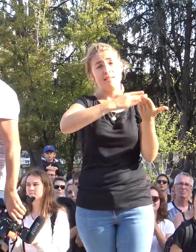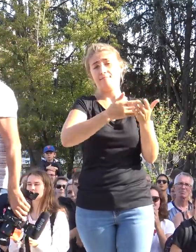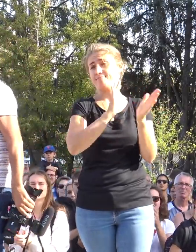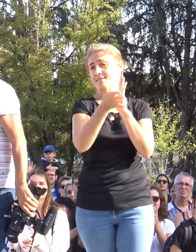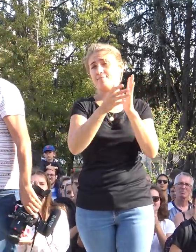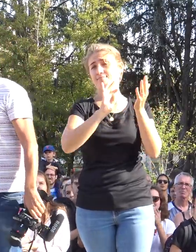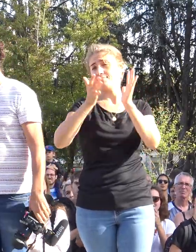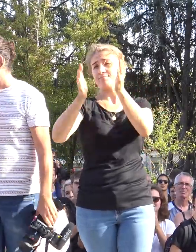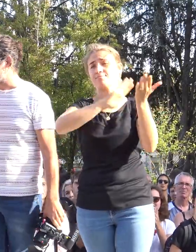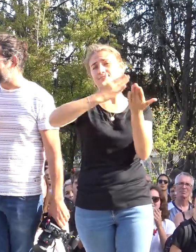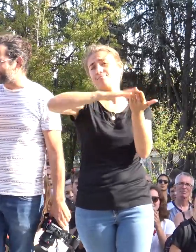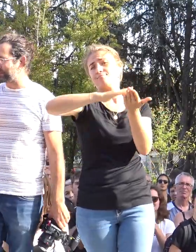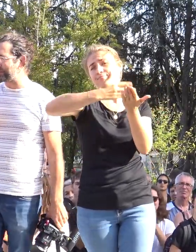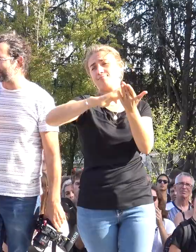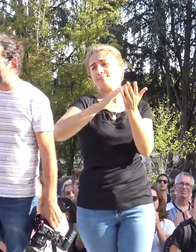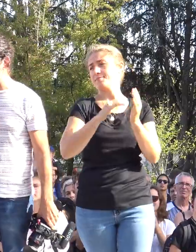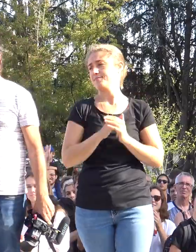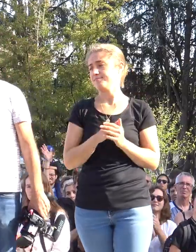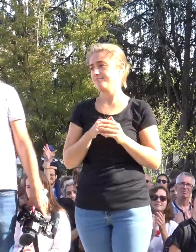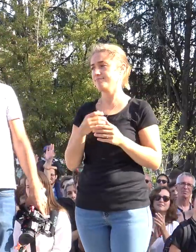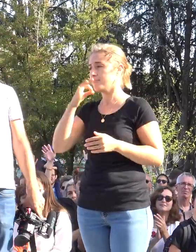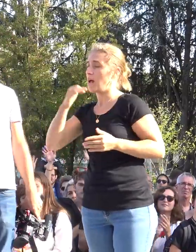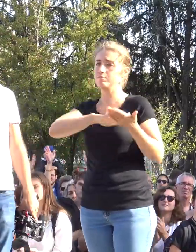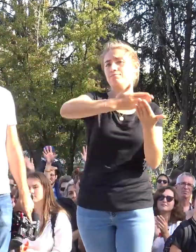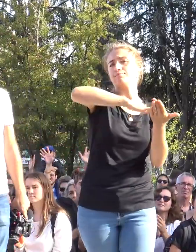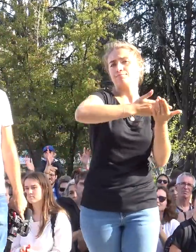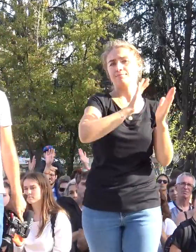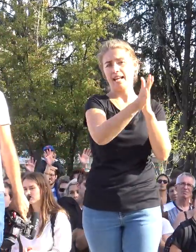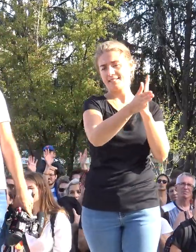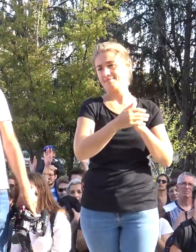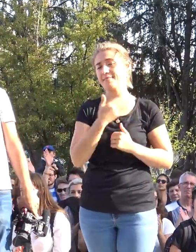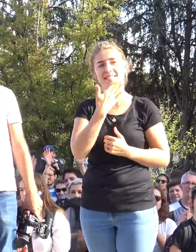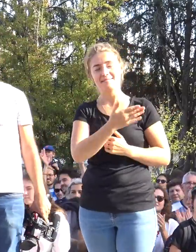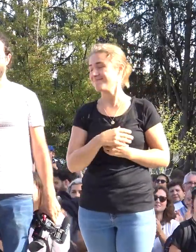en langage des signes, tous nos discours. Merci beaucoup.